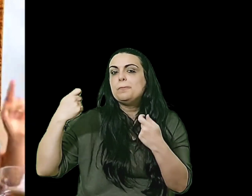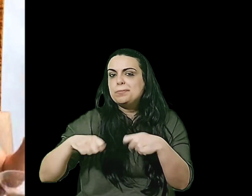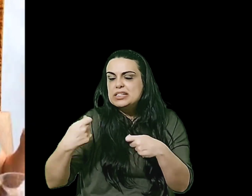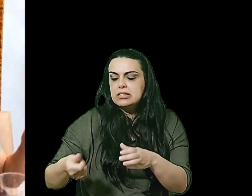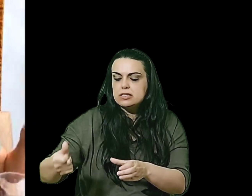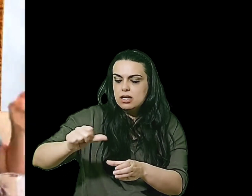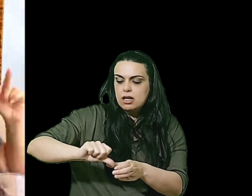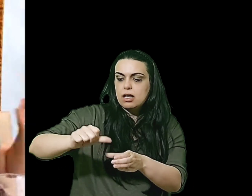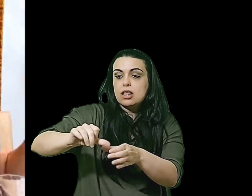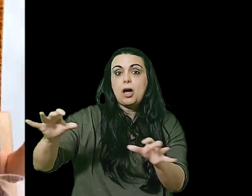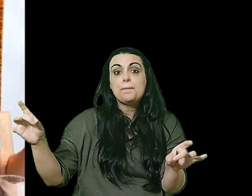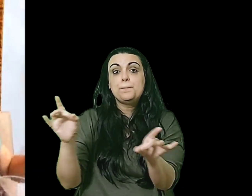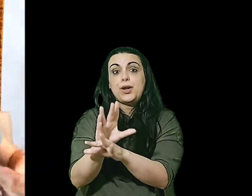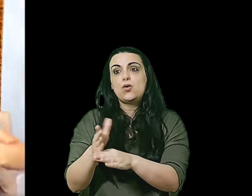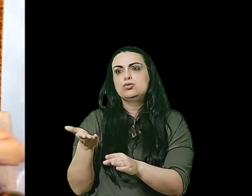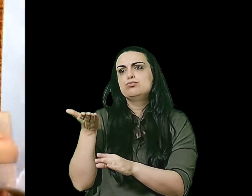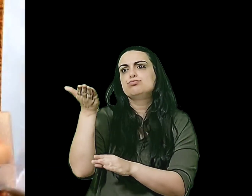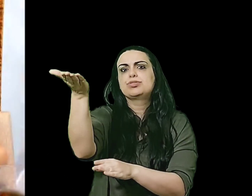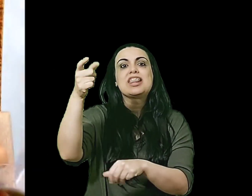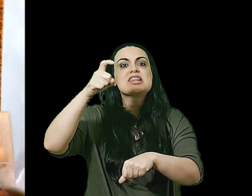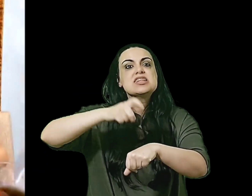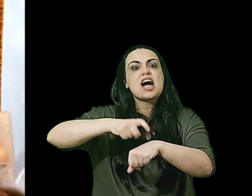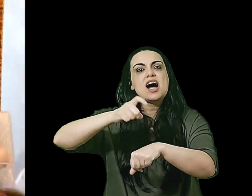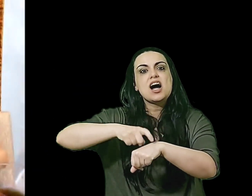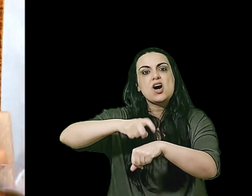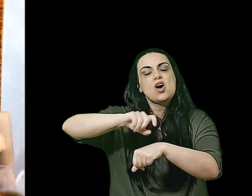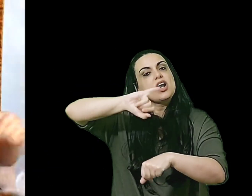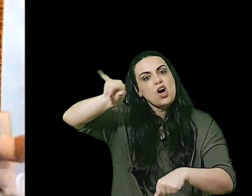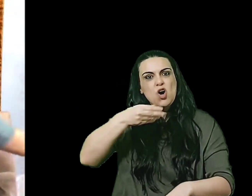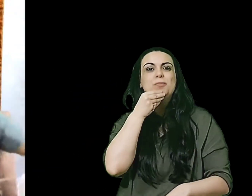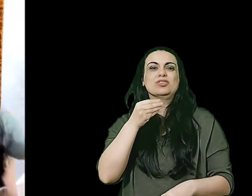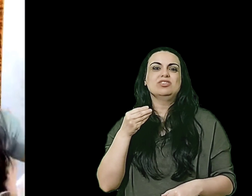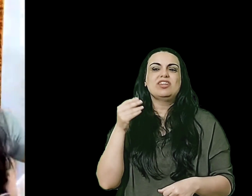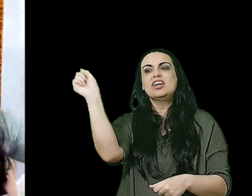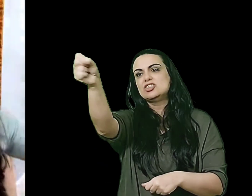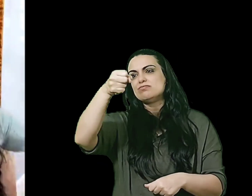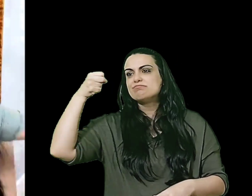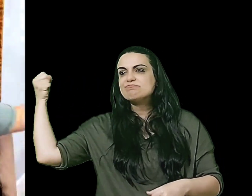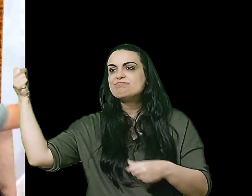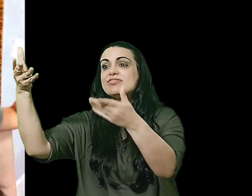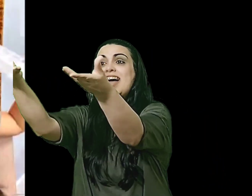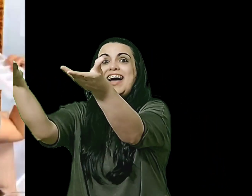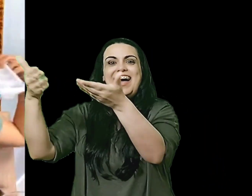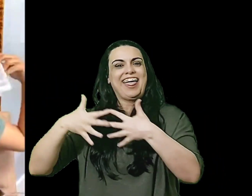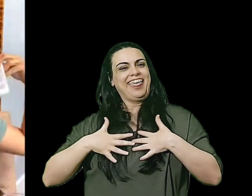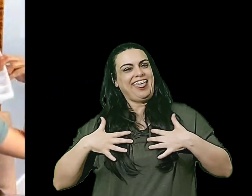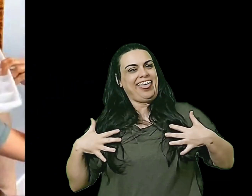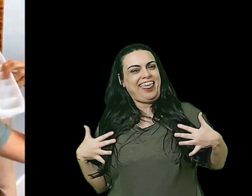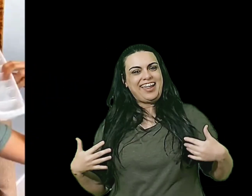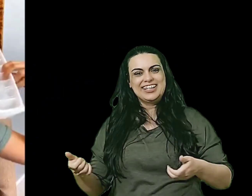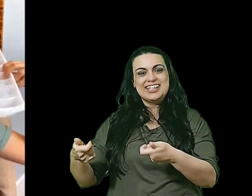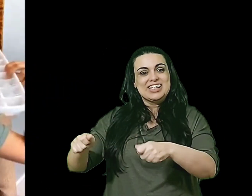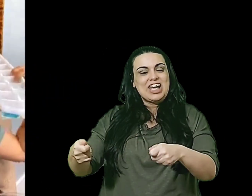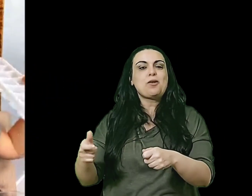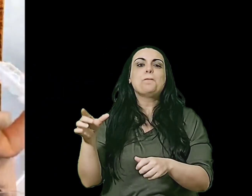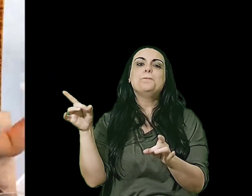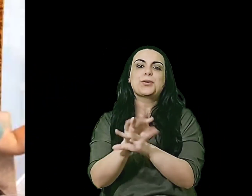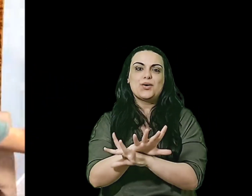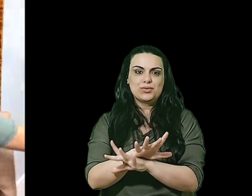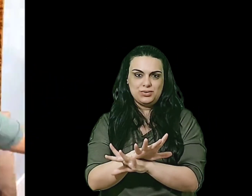que precisava estar pronto. Isso para a hora da oportunidade e mais do que isso, para alguém gerar a